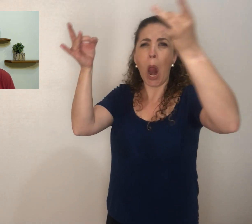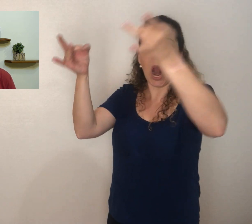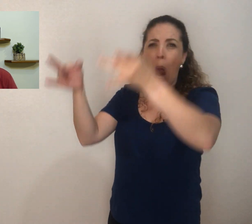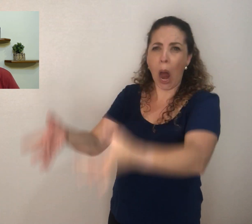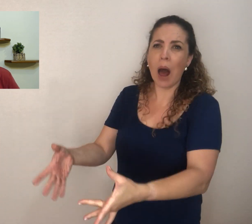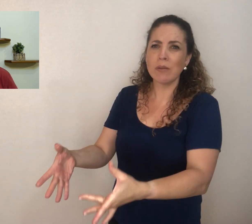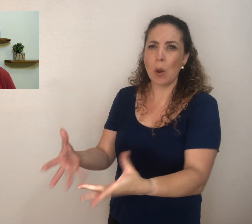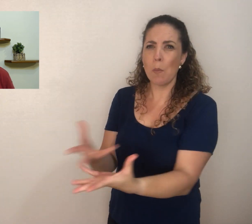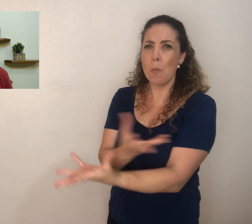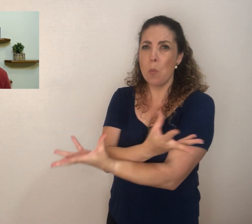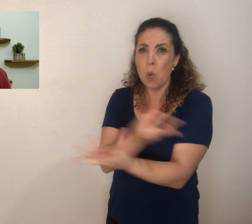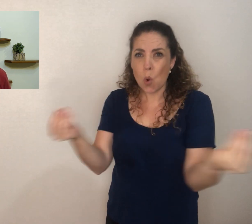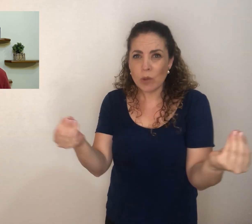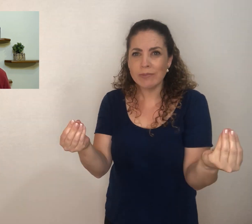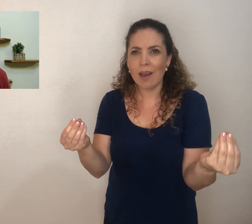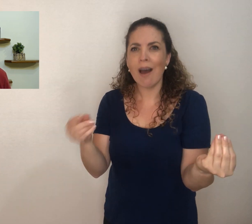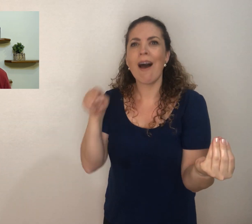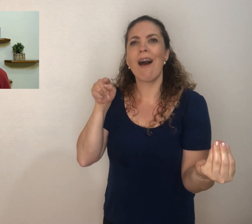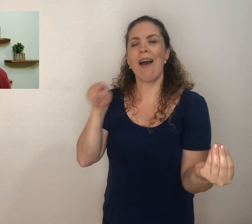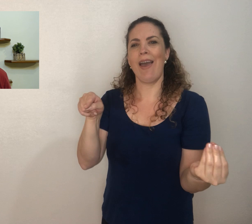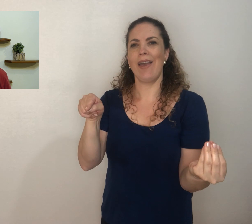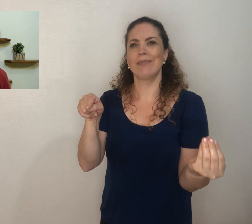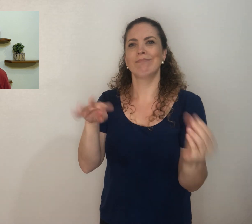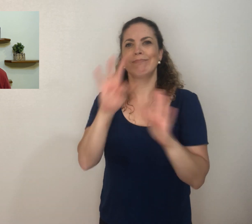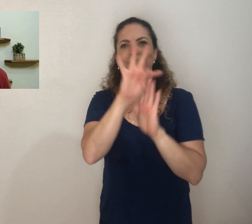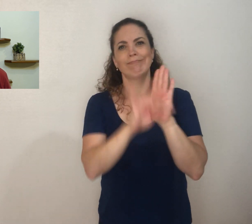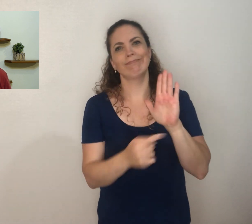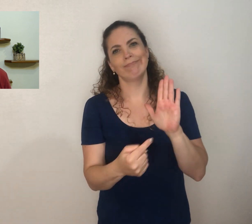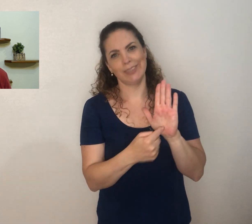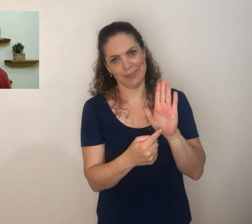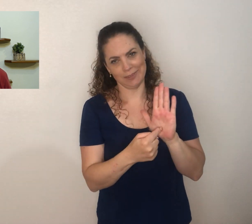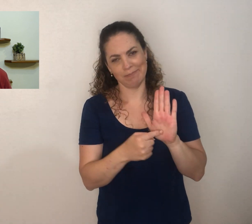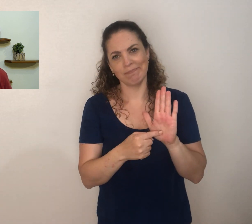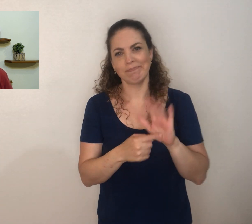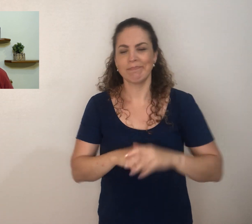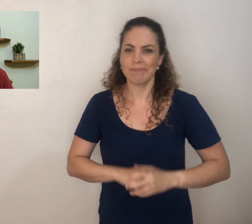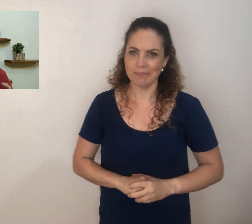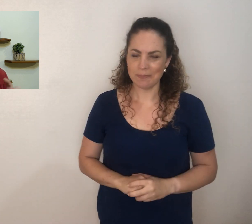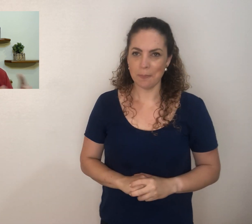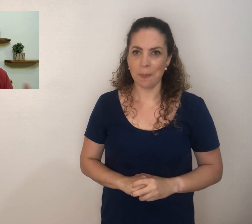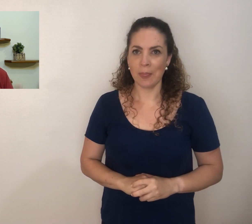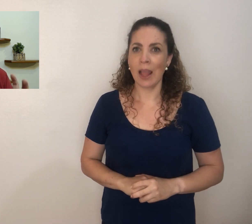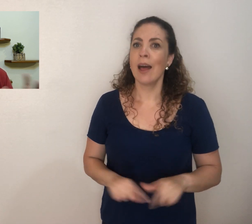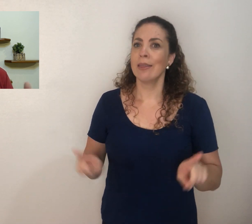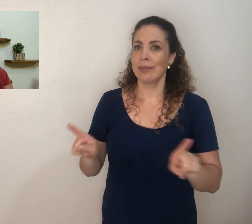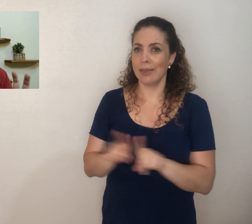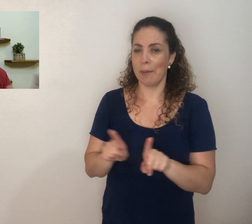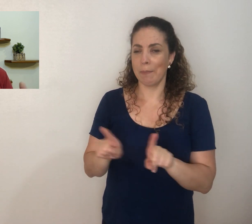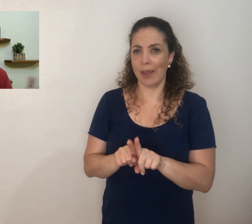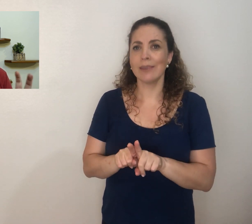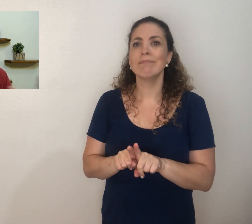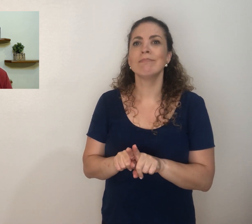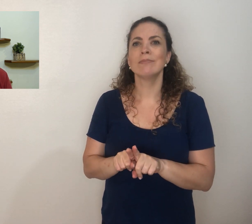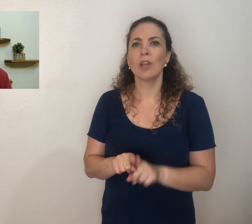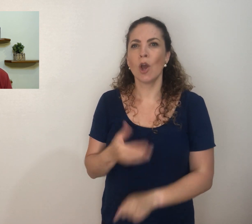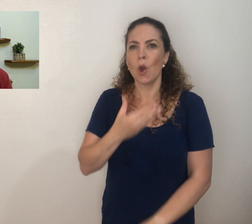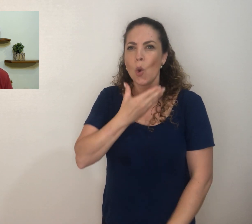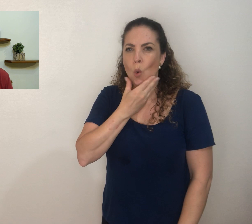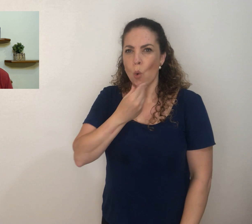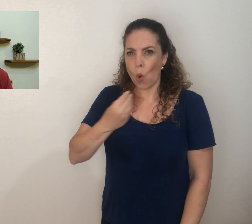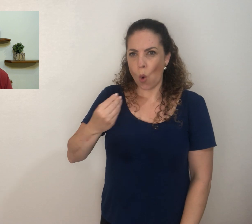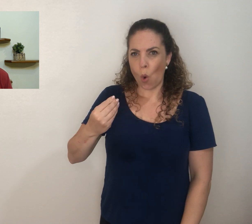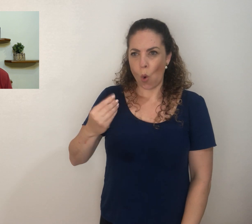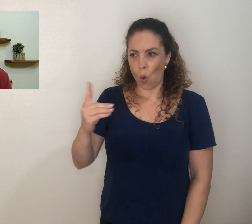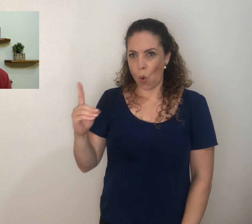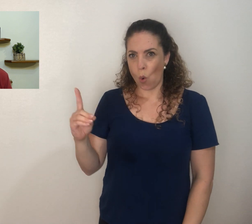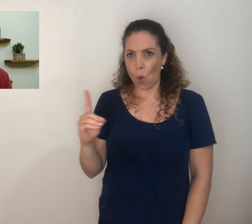outro evento sobre a revelação do homem da iniquidade, irmãos, como a gente disse, no começo da movimentação